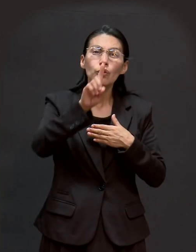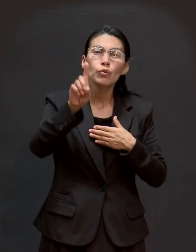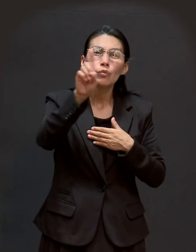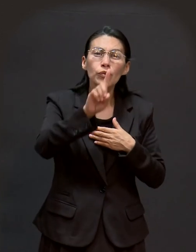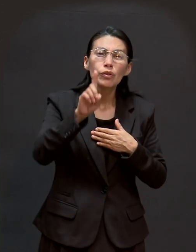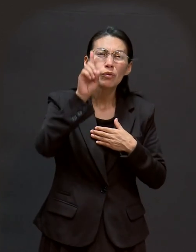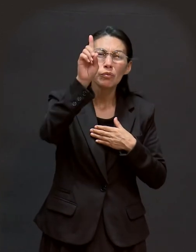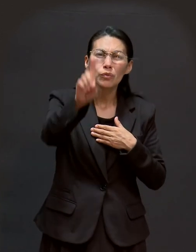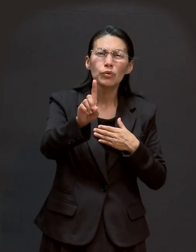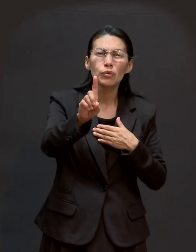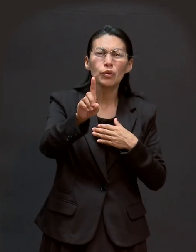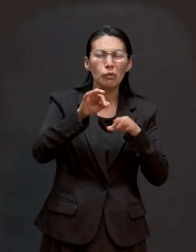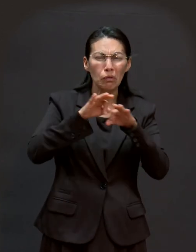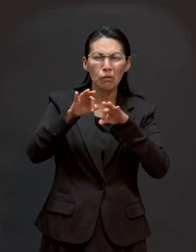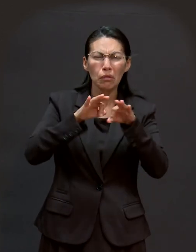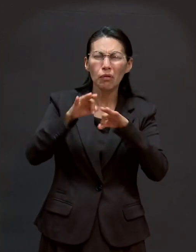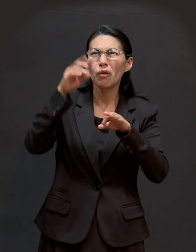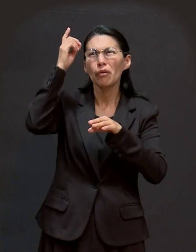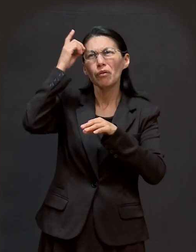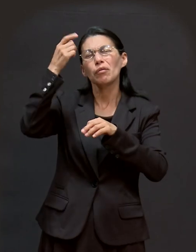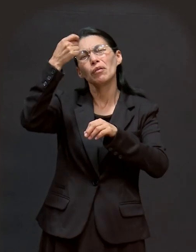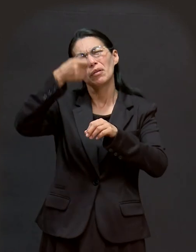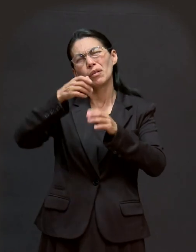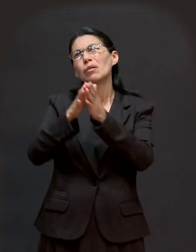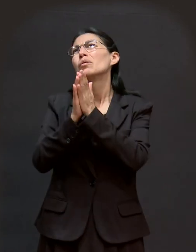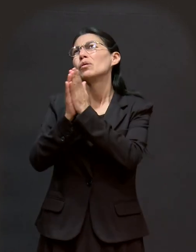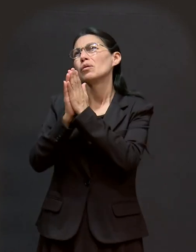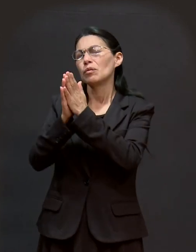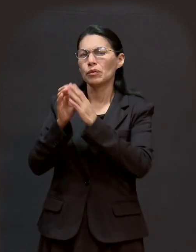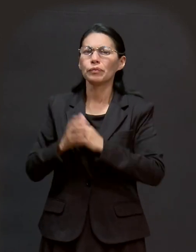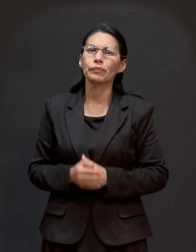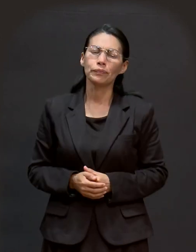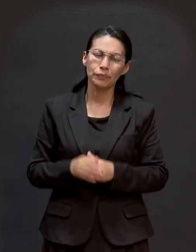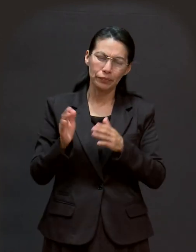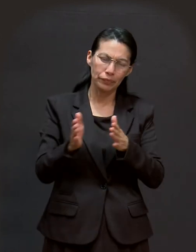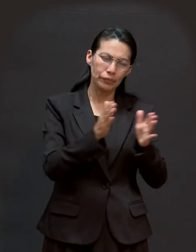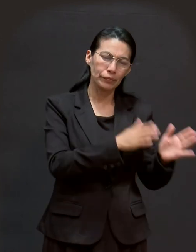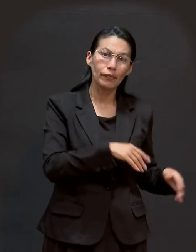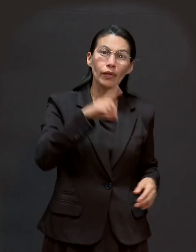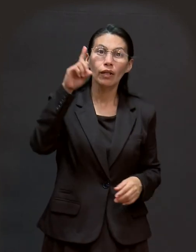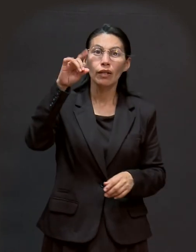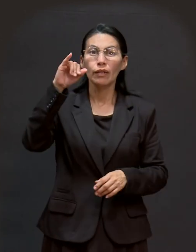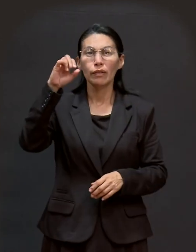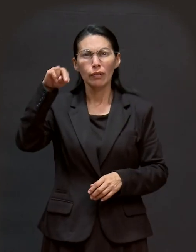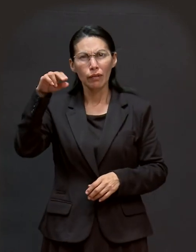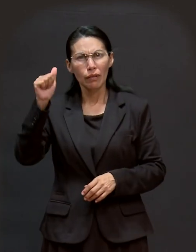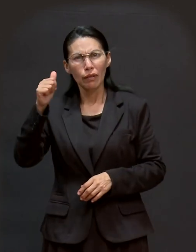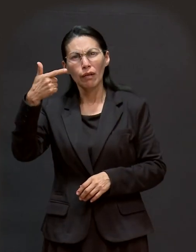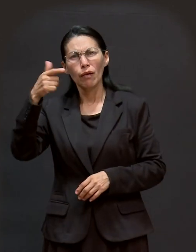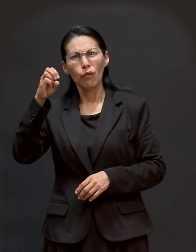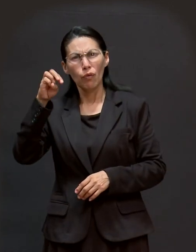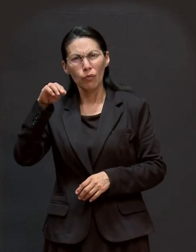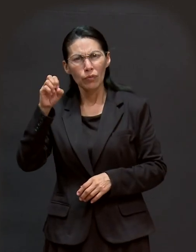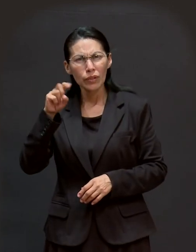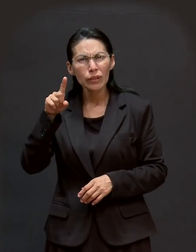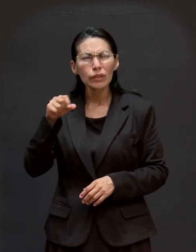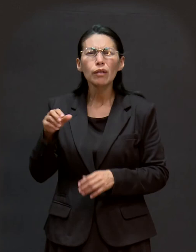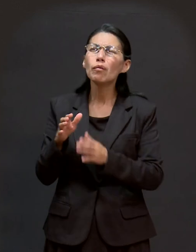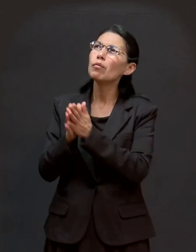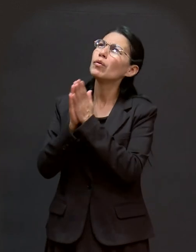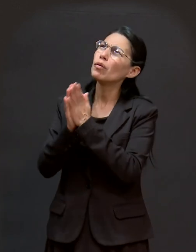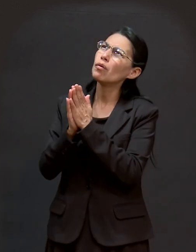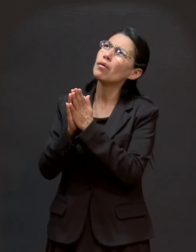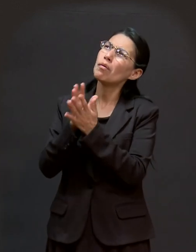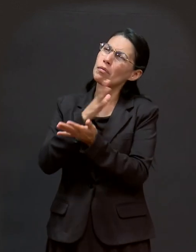desempeñar hemos el domingo amén dyn a gómez díaz doy gracias a dios por cuidar de mi hijo que está estudiando